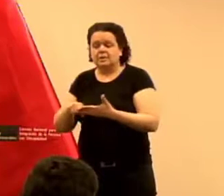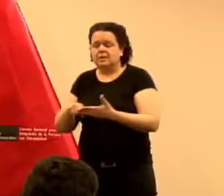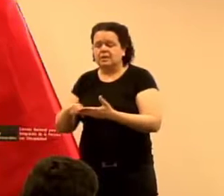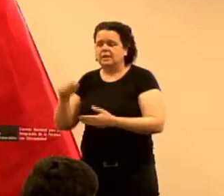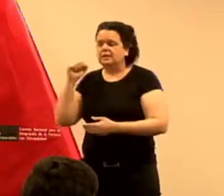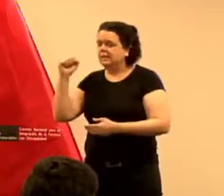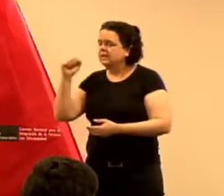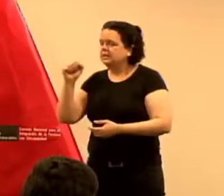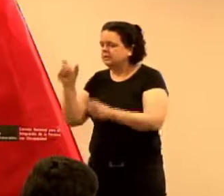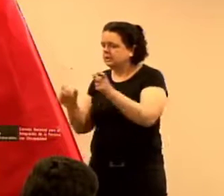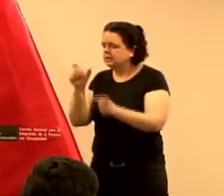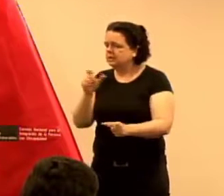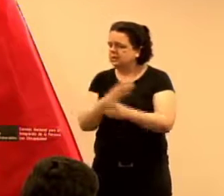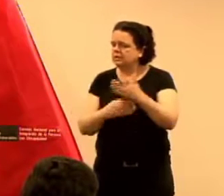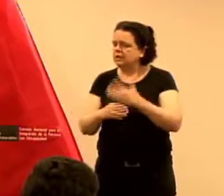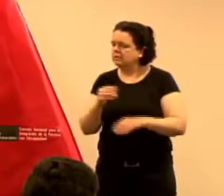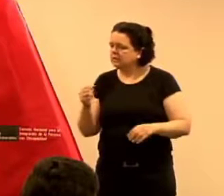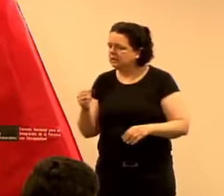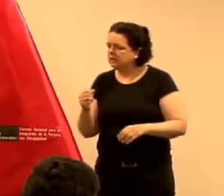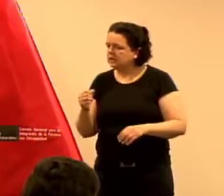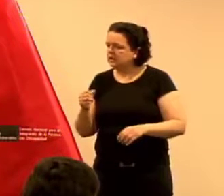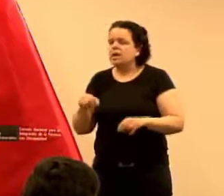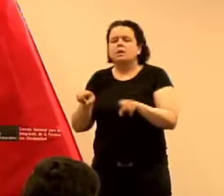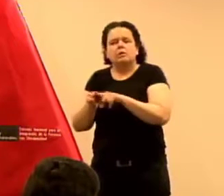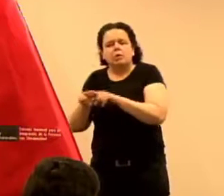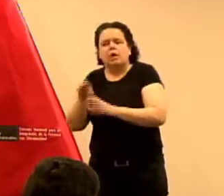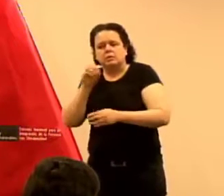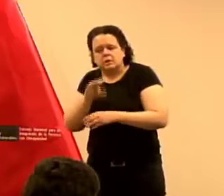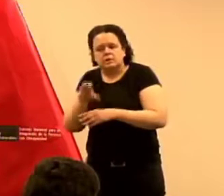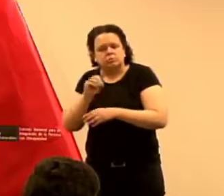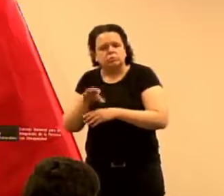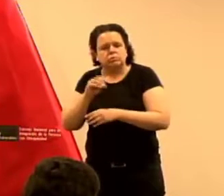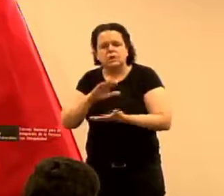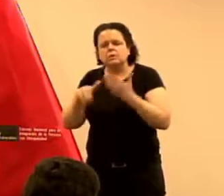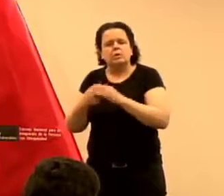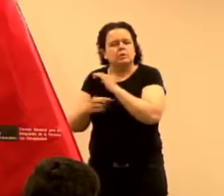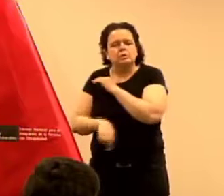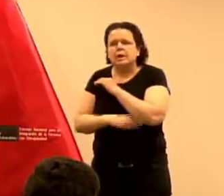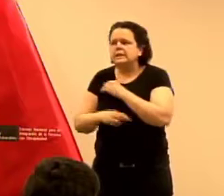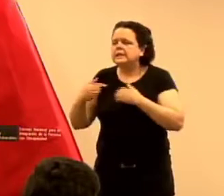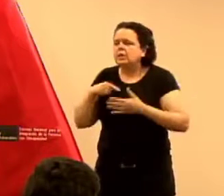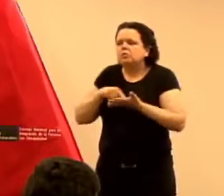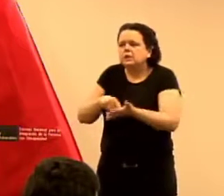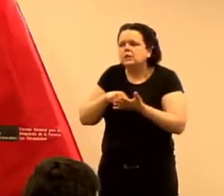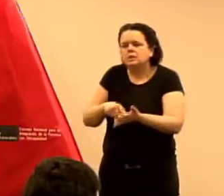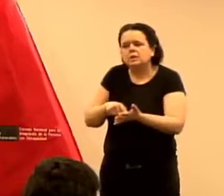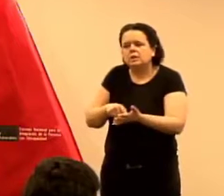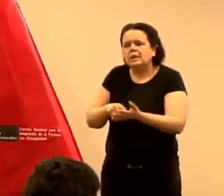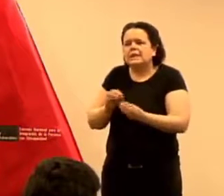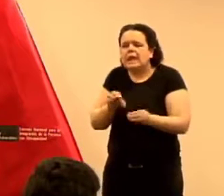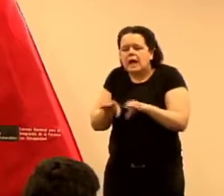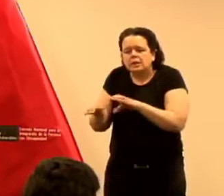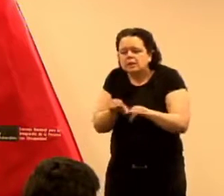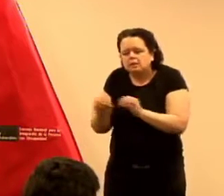con Discapacidad también reitera que los estados tienen la obligación de